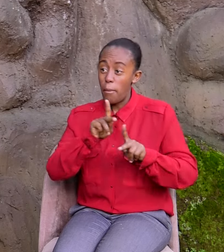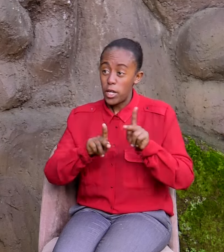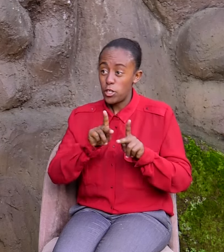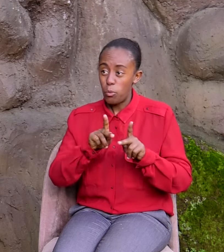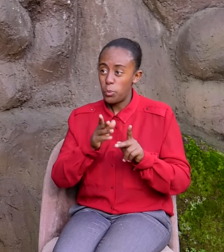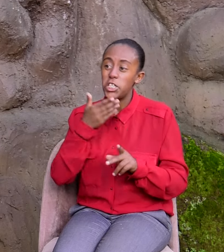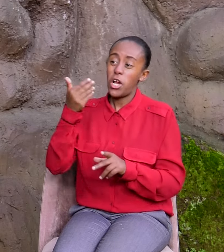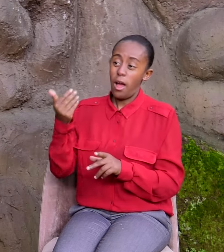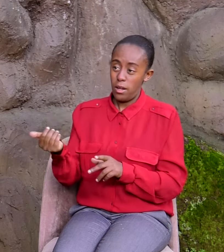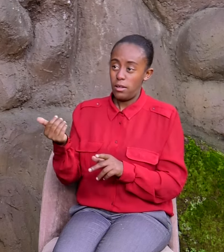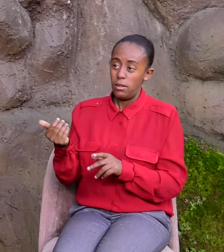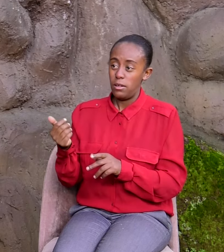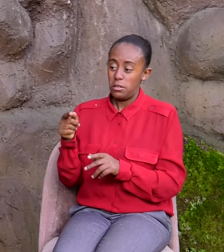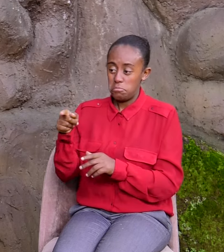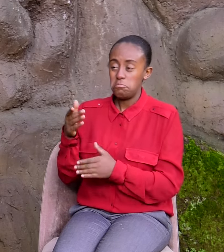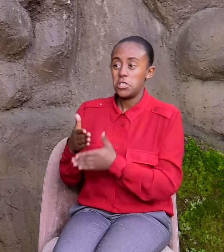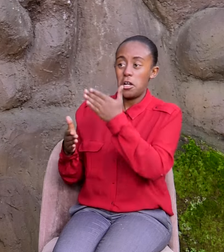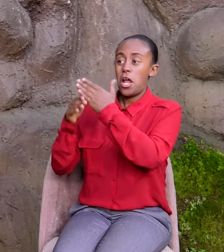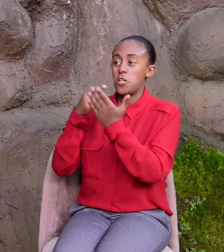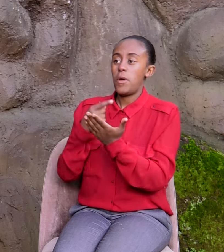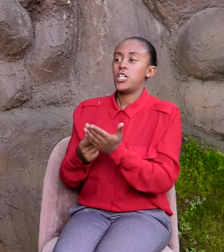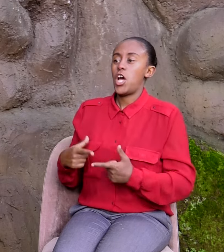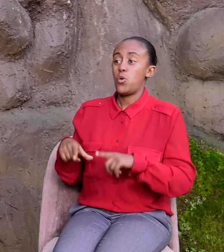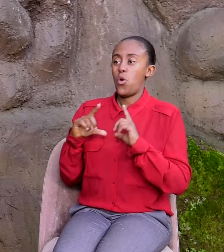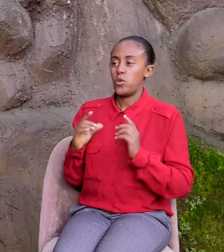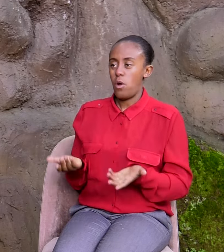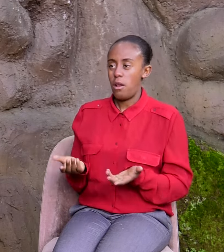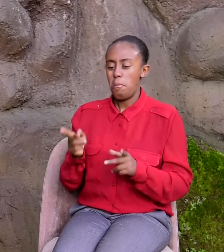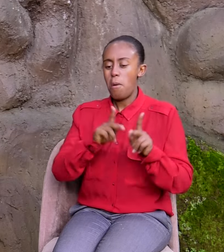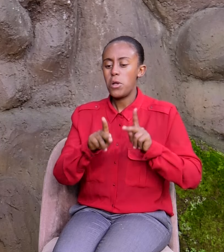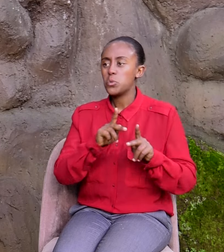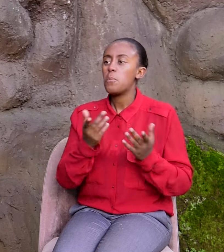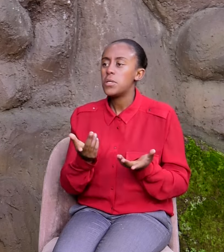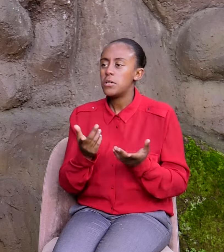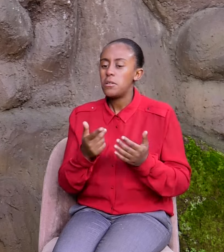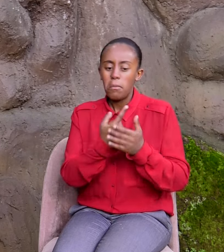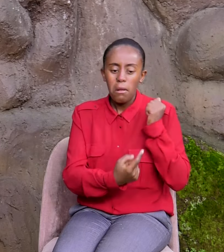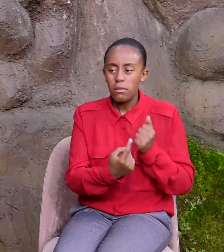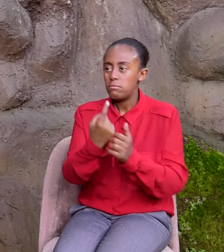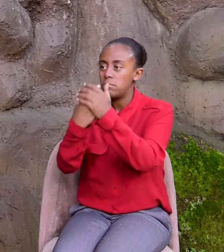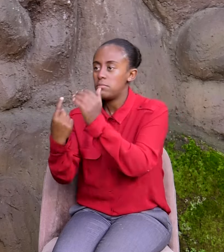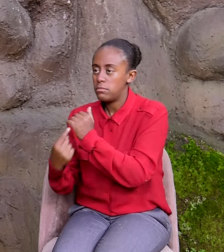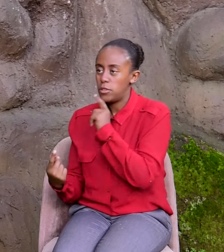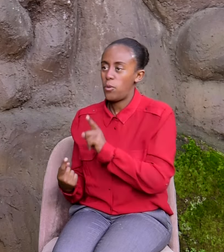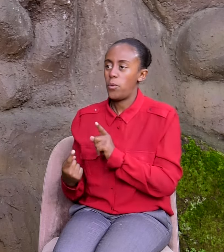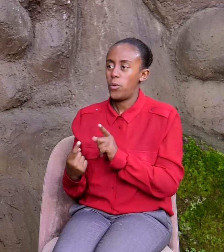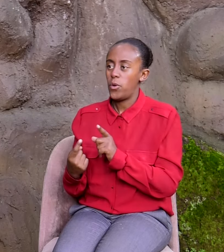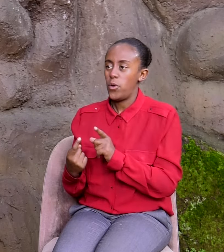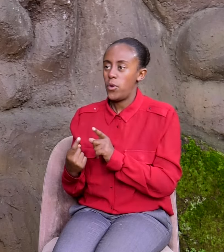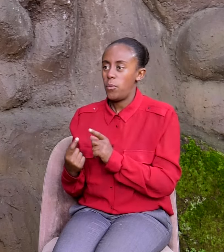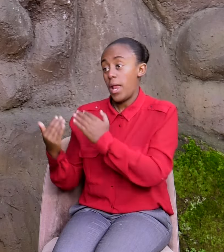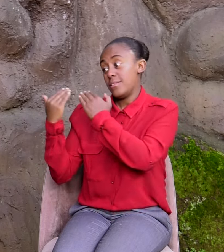እነሱ የተደራጀ መረጃ ስለሚኖራቸው ማህበረሰቡ ጋር ያው እንደምታውቀው በተናጠል ነው የምታገኘው። ባለስልጣናት ጋር